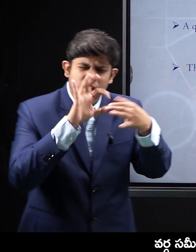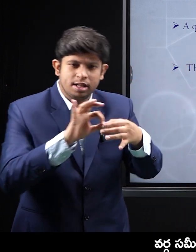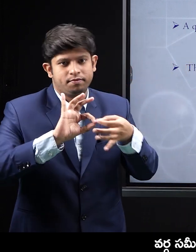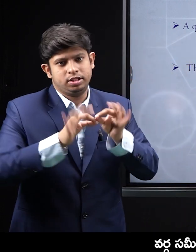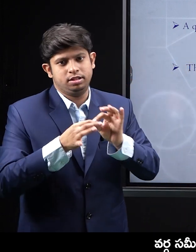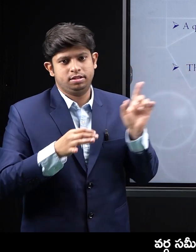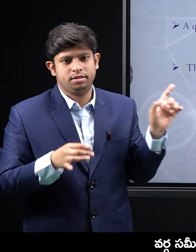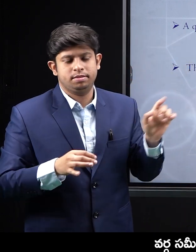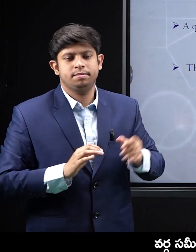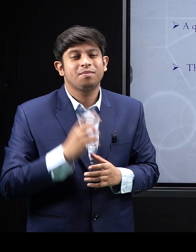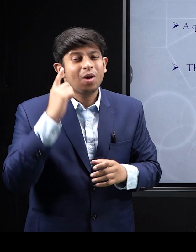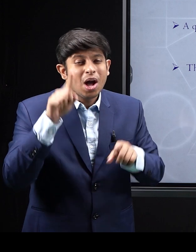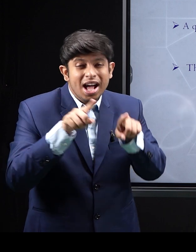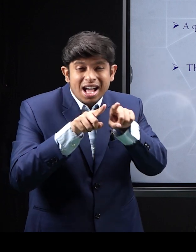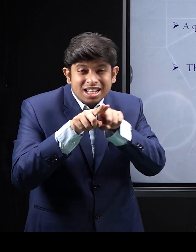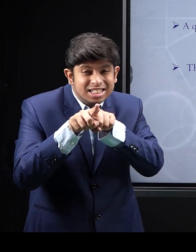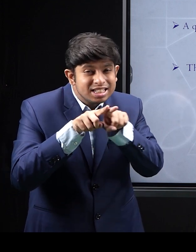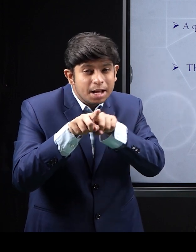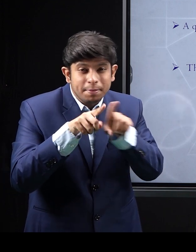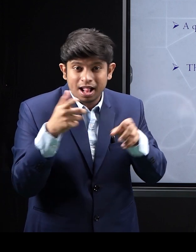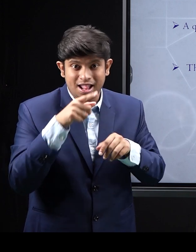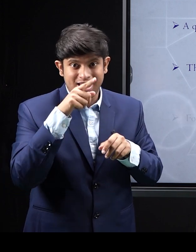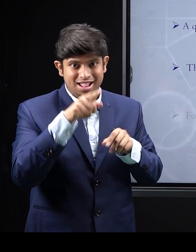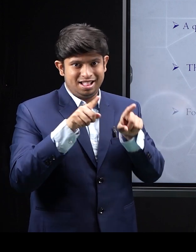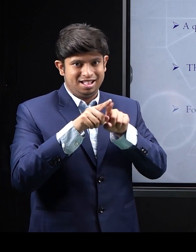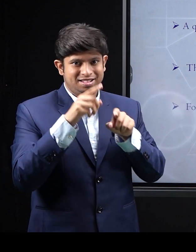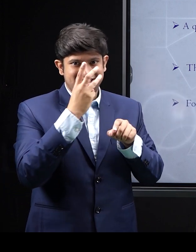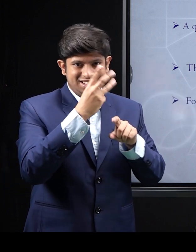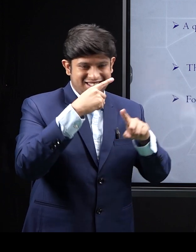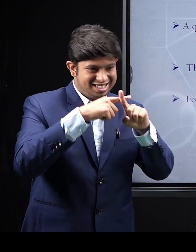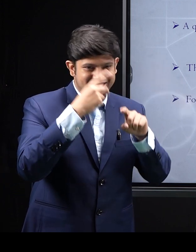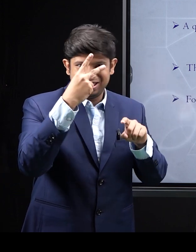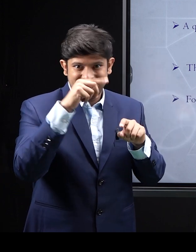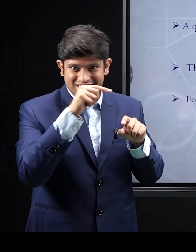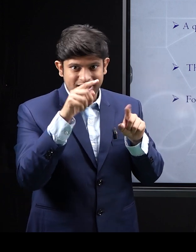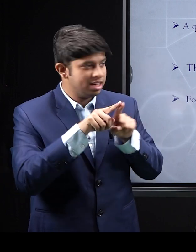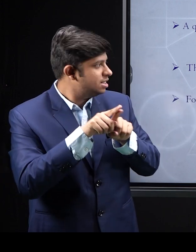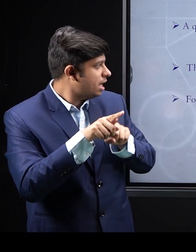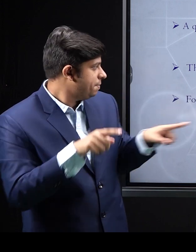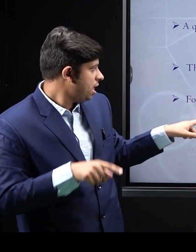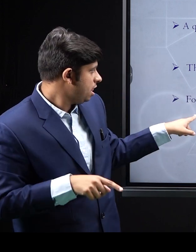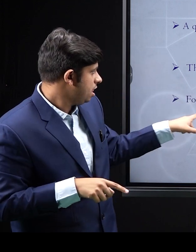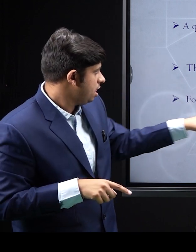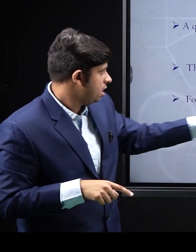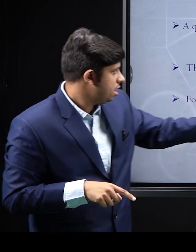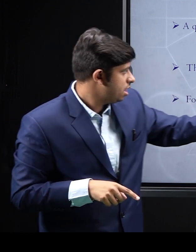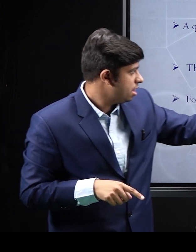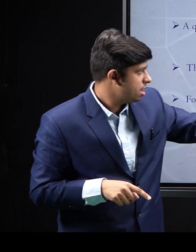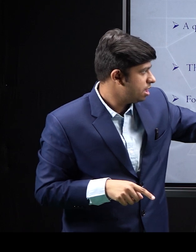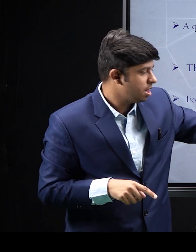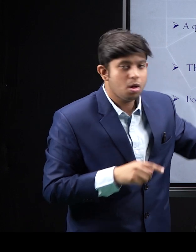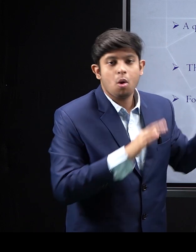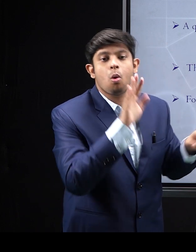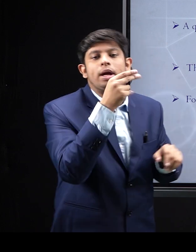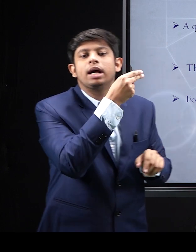4ac/2a. ఉదాహరణకు 3x² + 4x మైనస్ 500 ఈజ్ ఈక్వల్